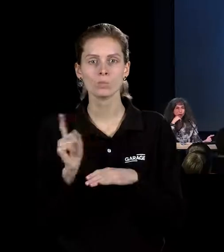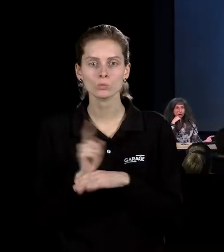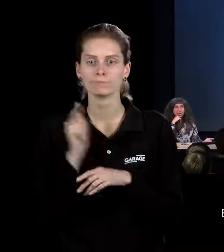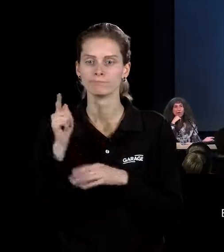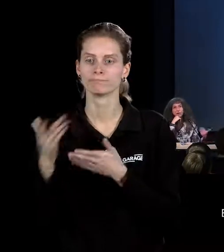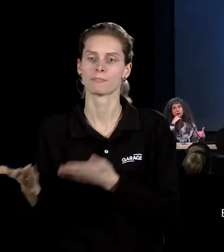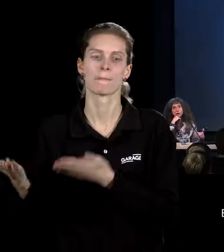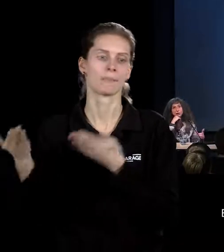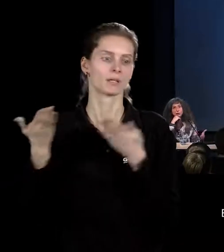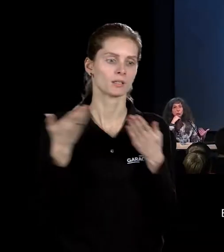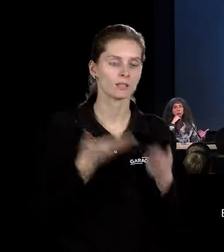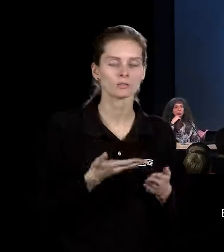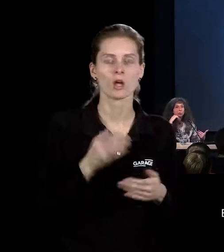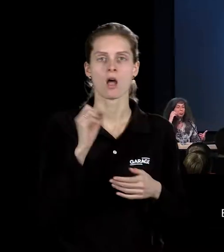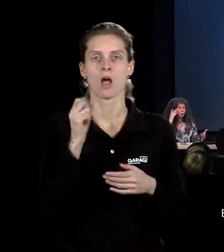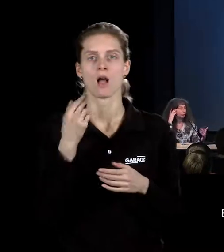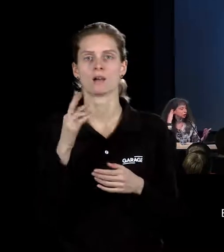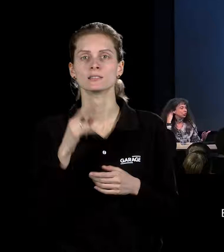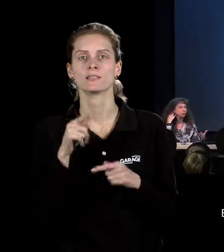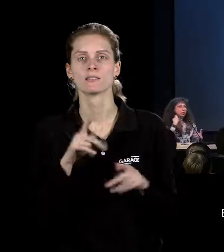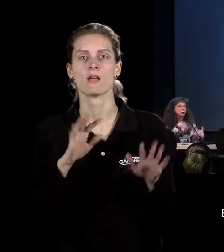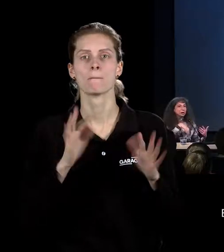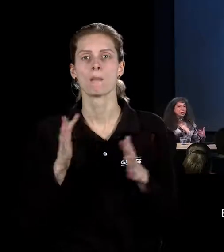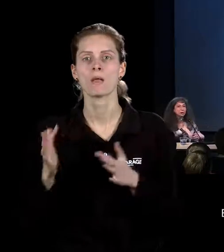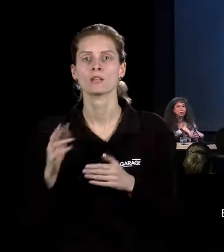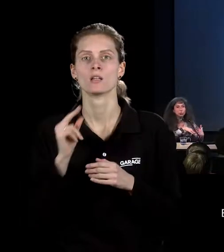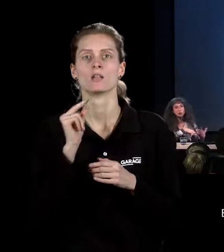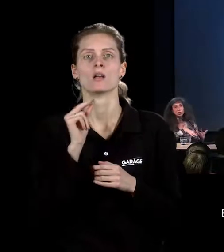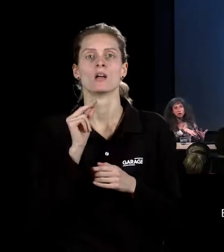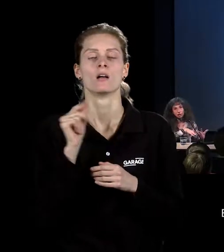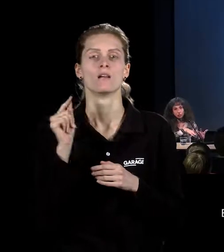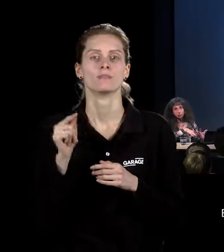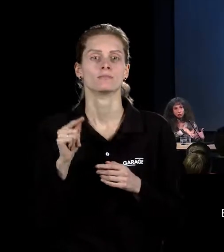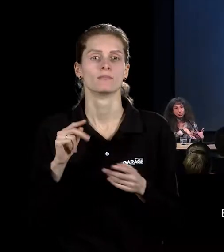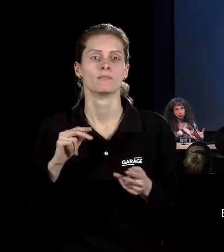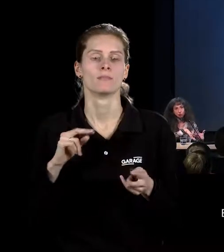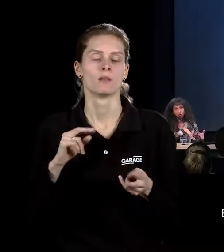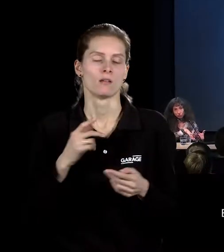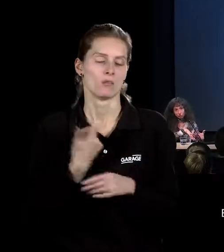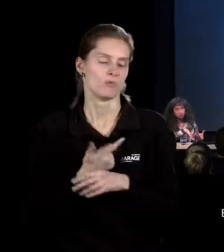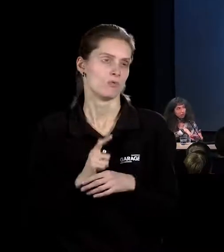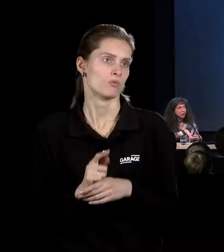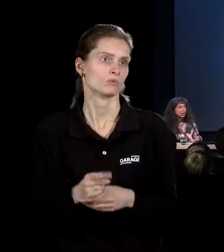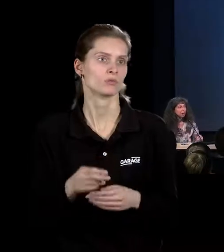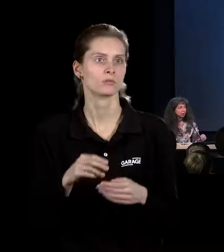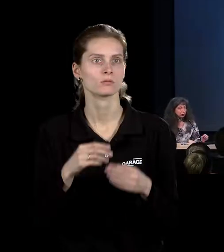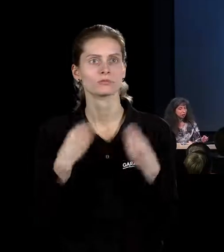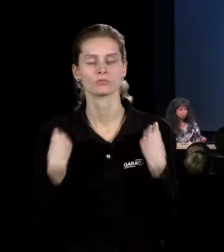приходит публика. Акции, которые в этот момент у Чаньхуаня абсолютно меняются, они становятся очень зрелищными, очень